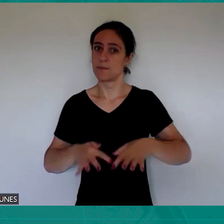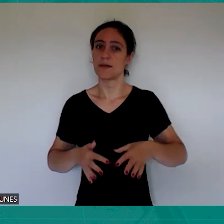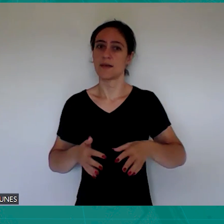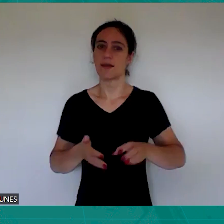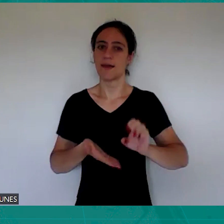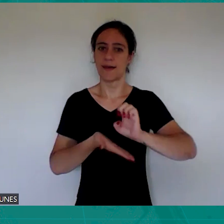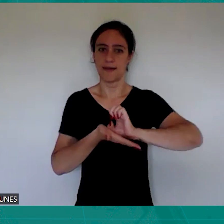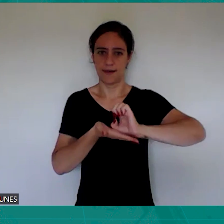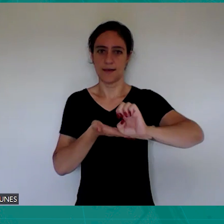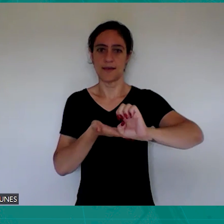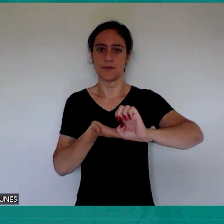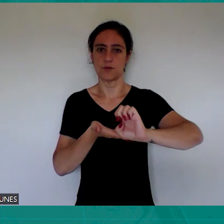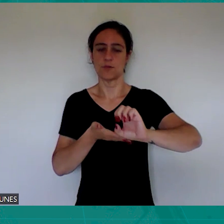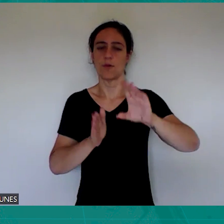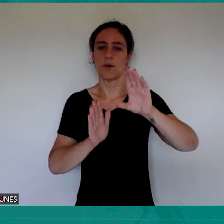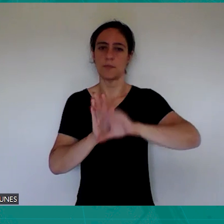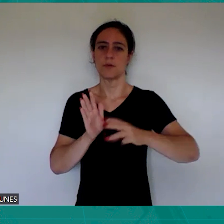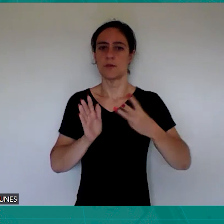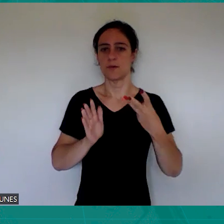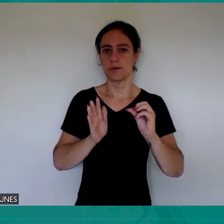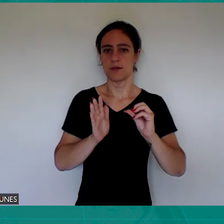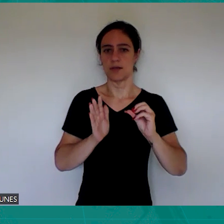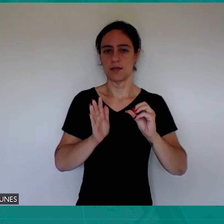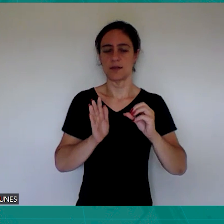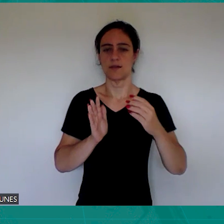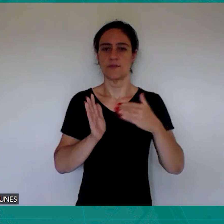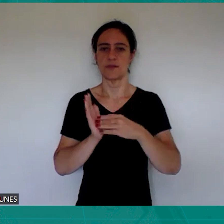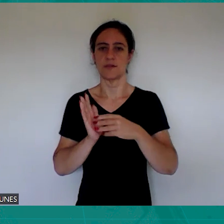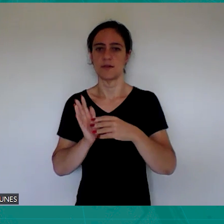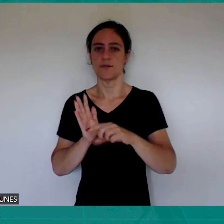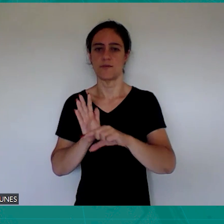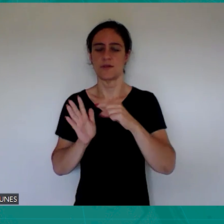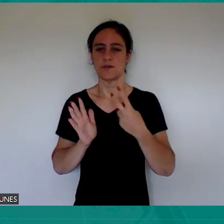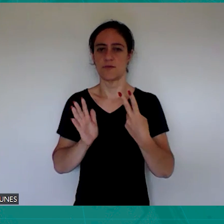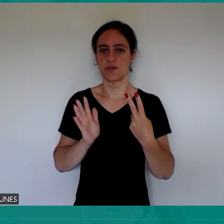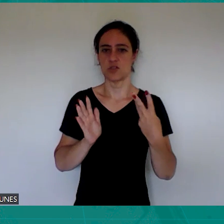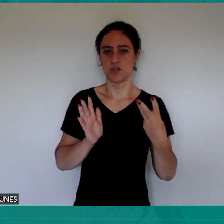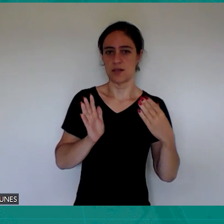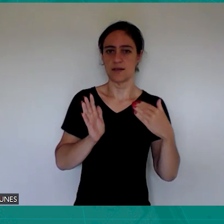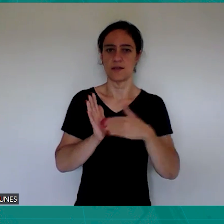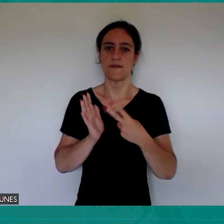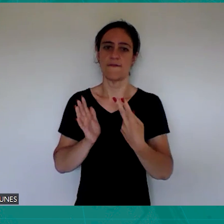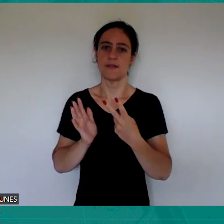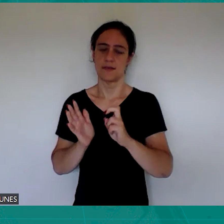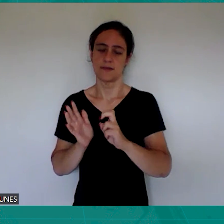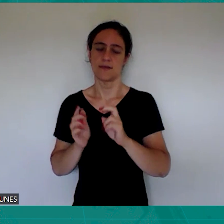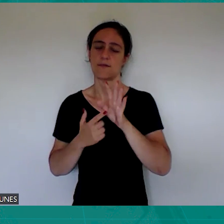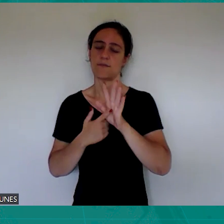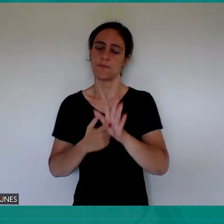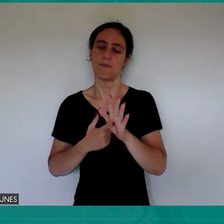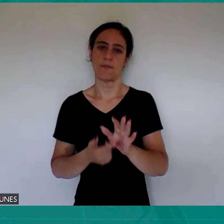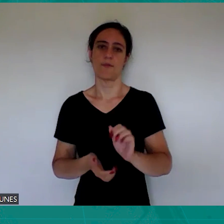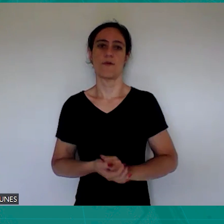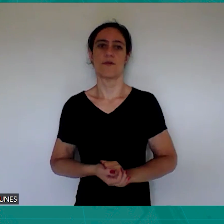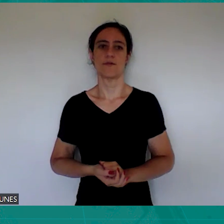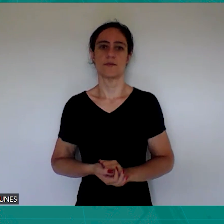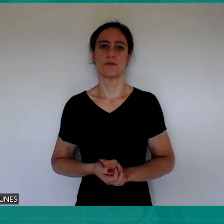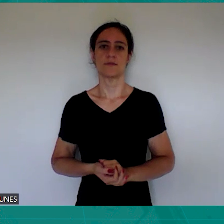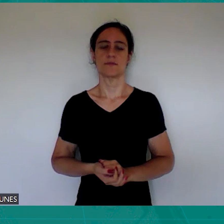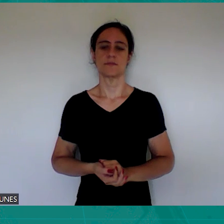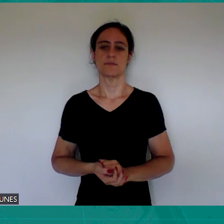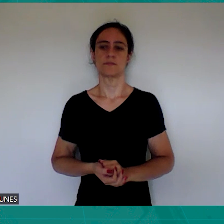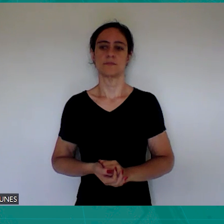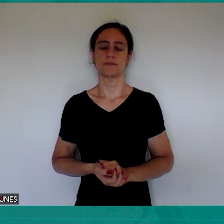versículos de 23 a 25, né? Esse é o Espírito, a palavra que se